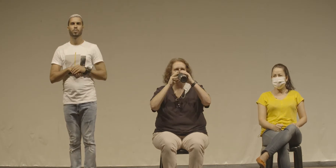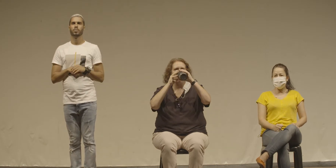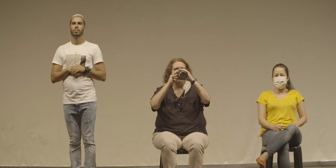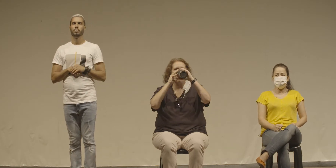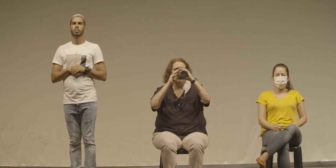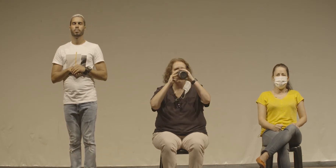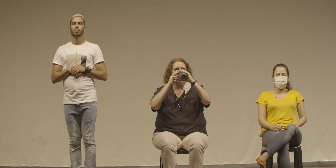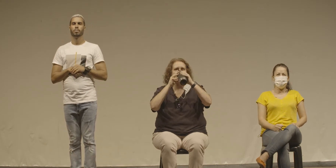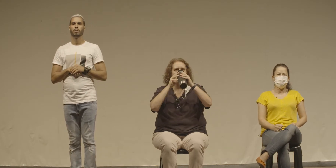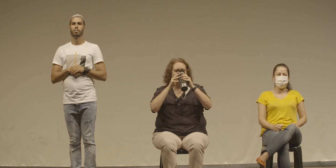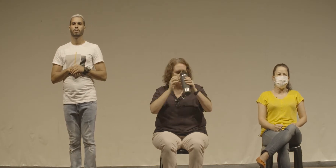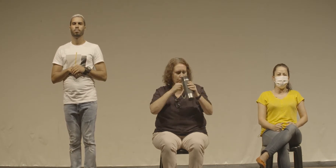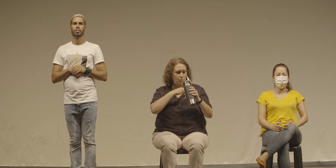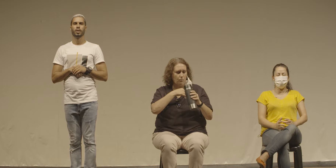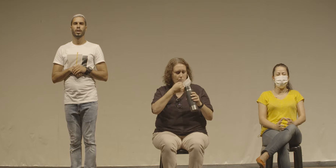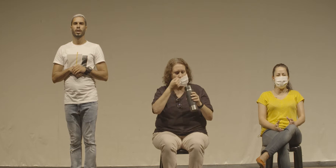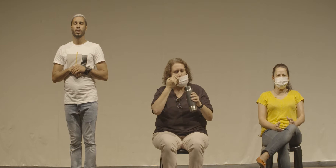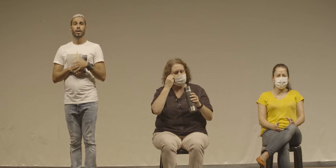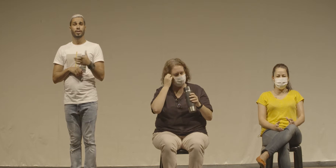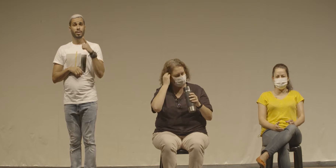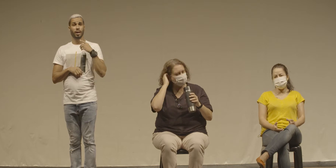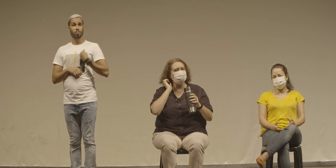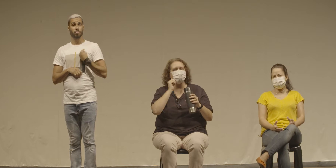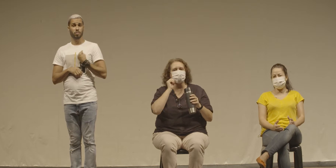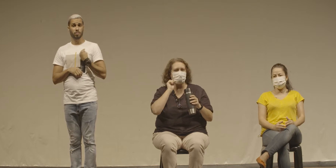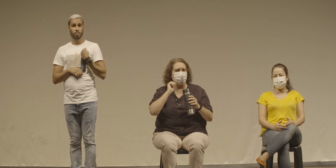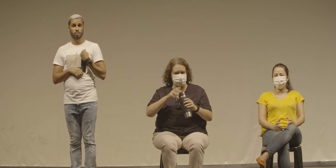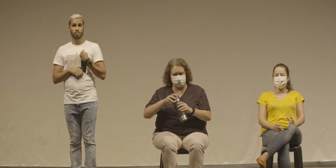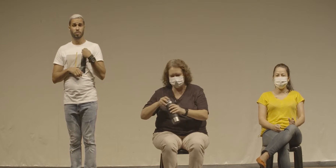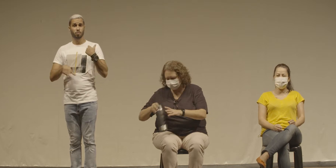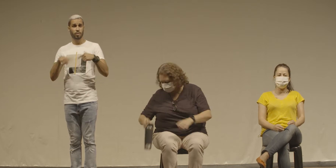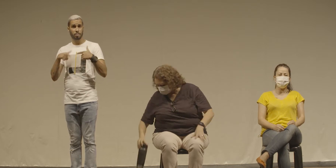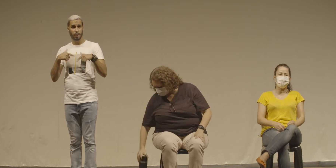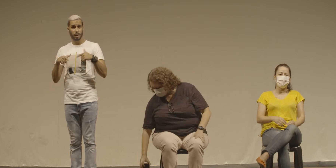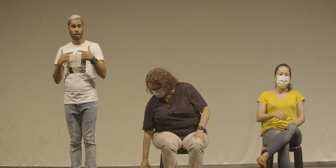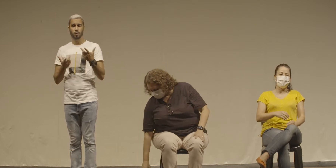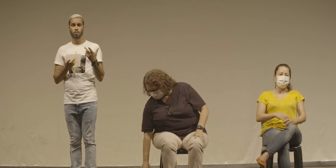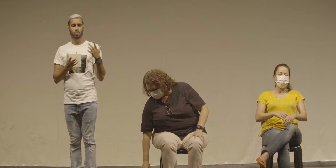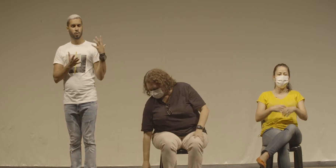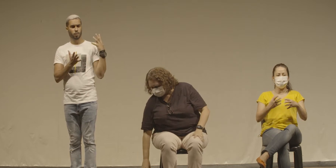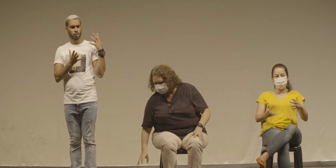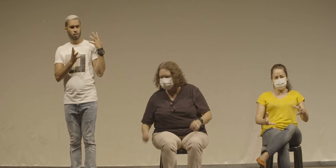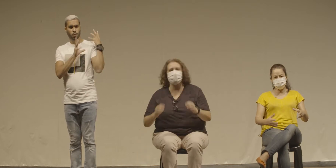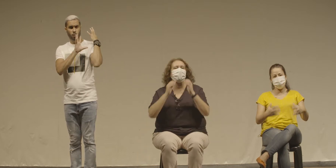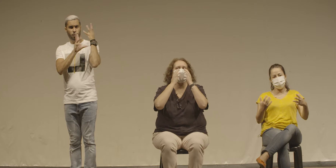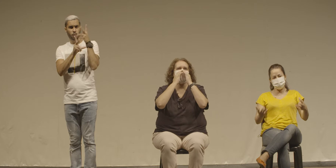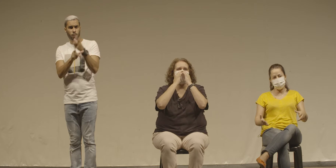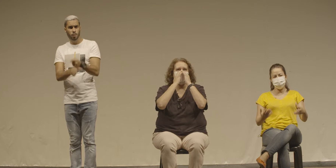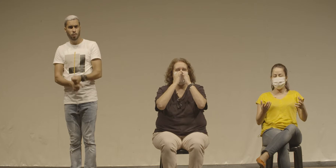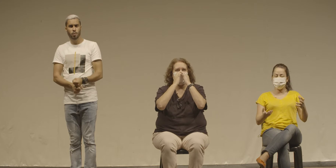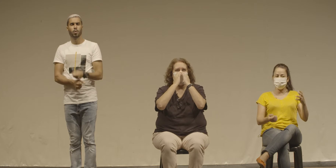www.mulheresacesta.com.br, onde existe todo um trabalho que está sendo feito para resgatar os valores